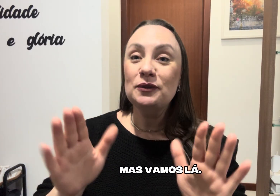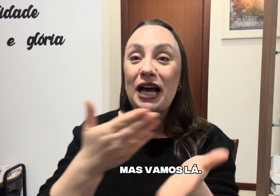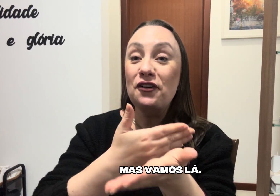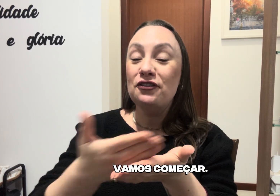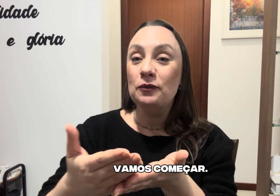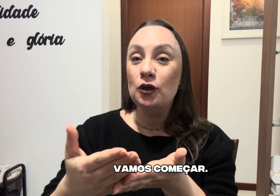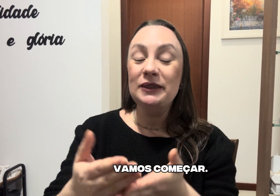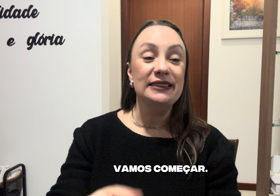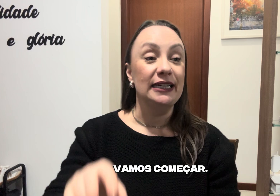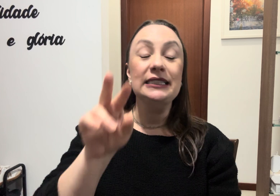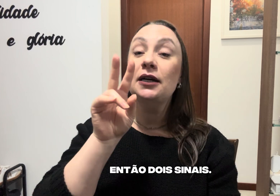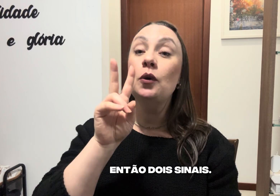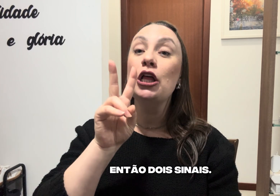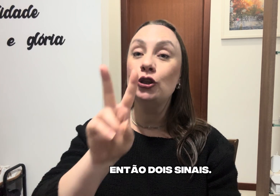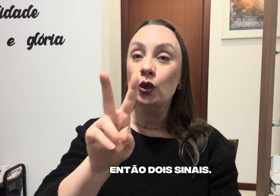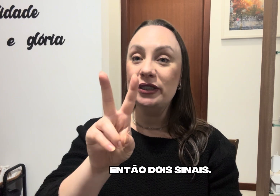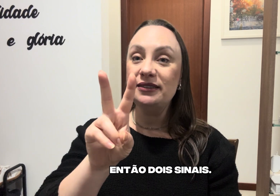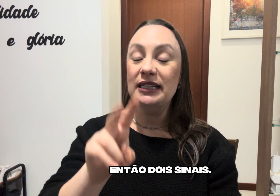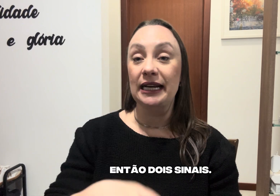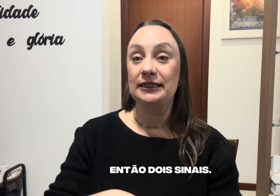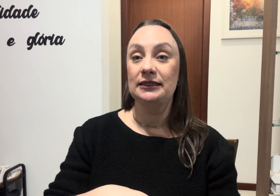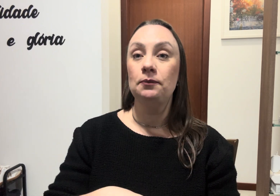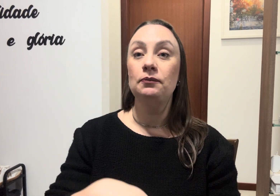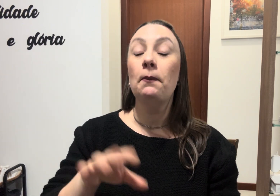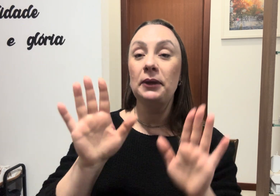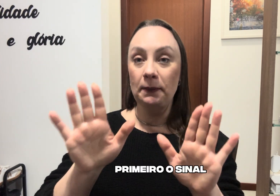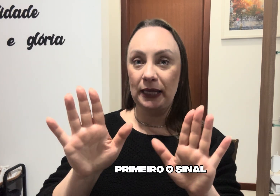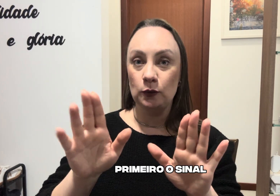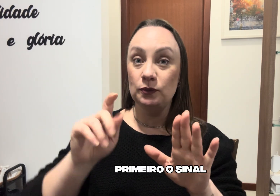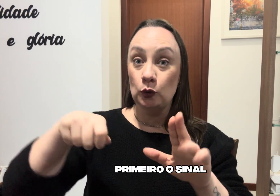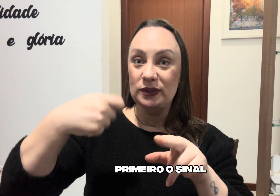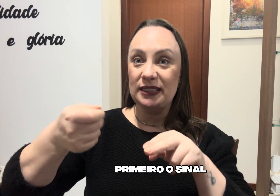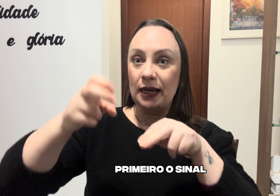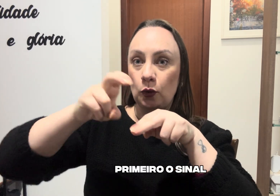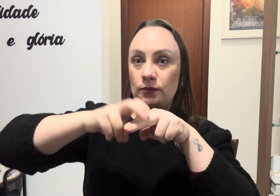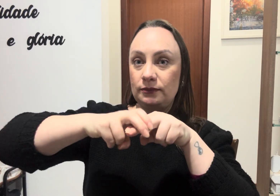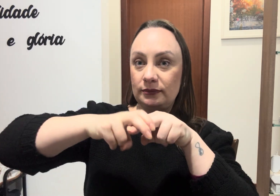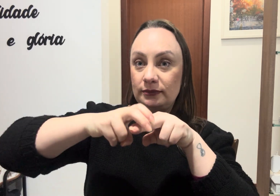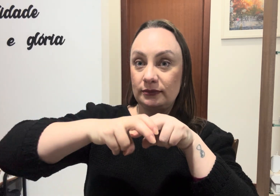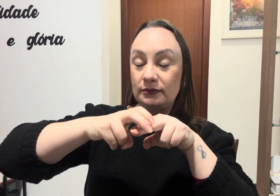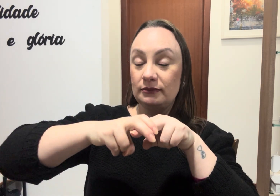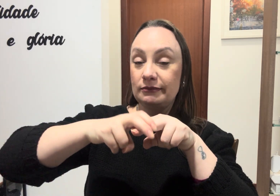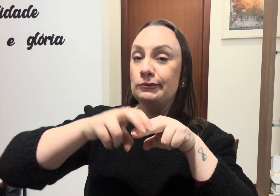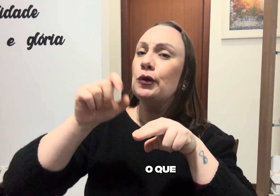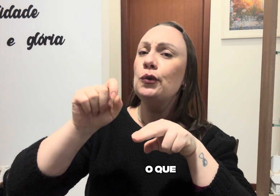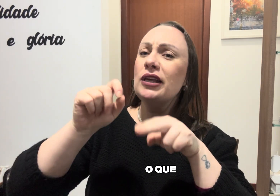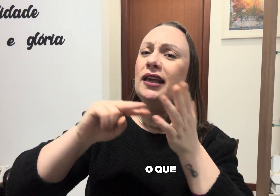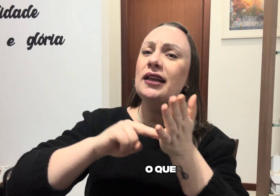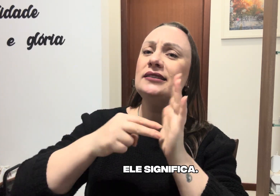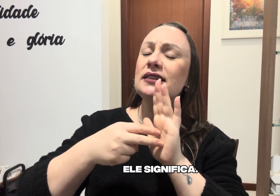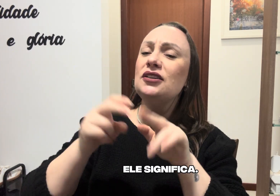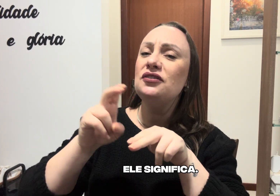lá, vamos começar. Então, dois sinais. Primeiro, o sinal. O que ele significa?